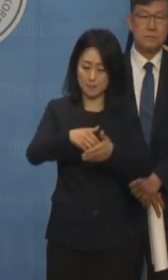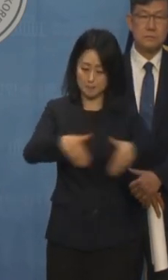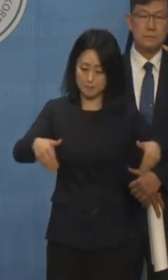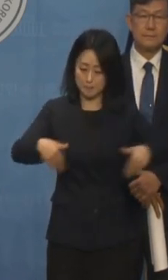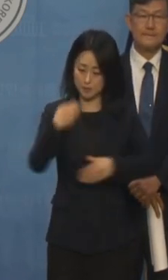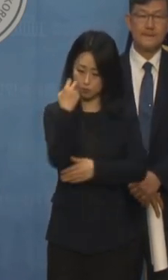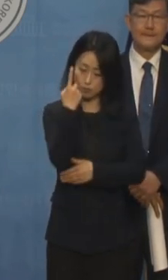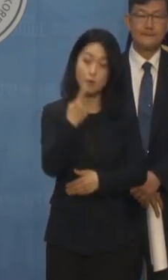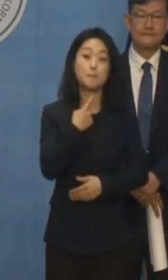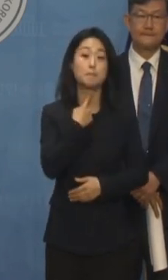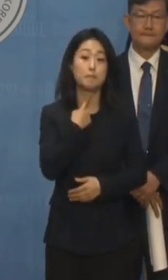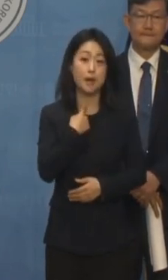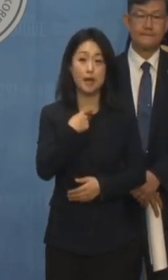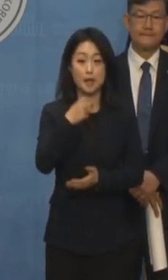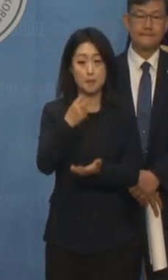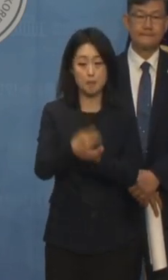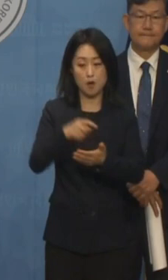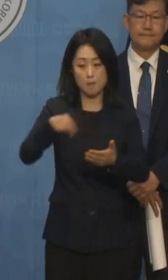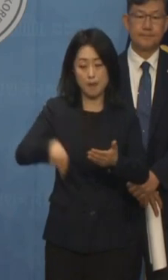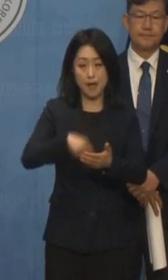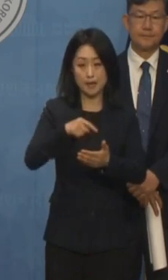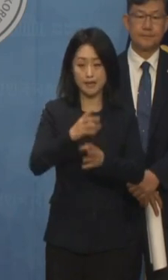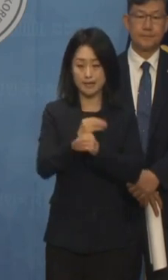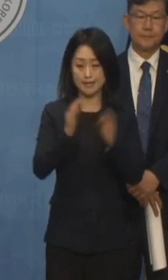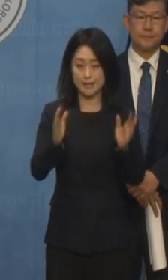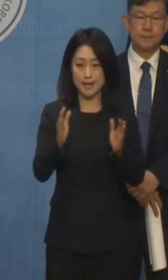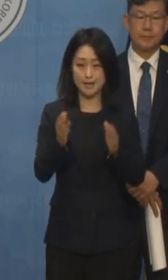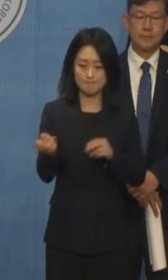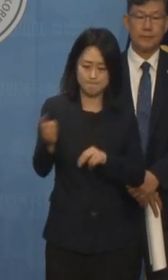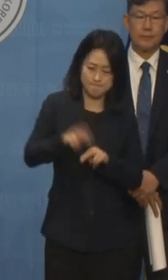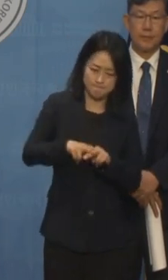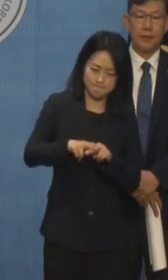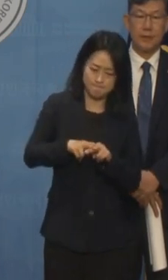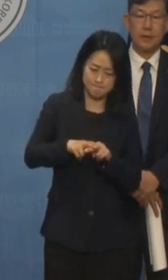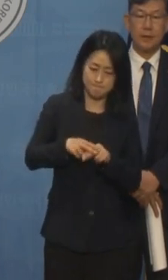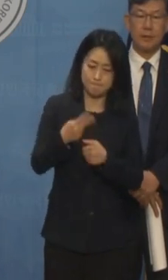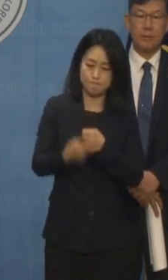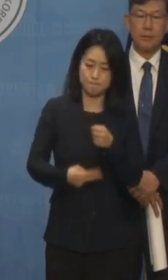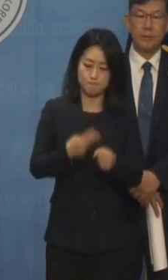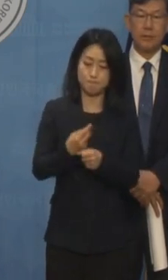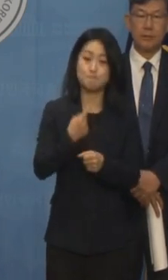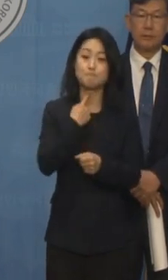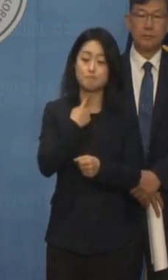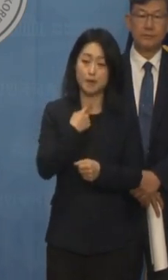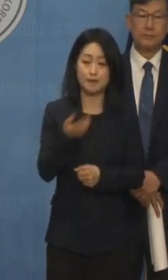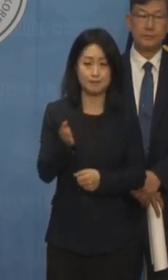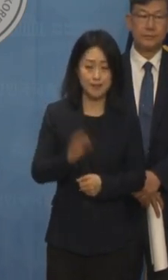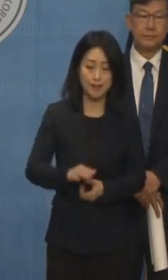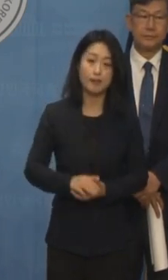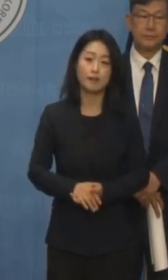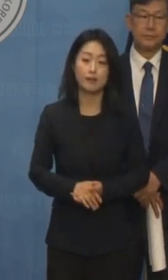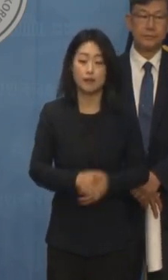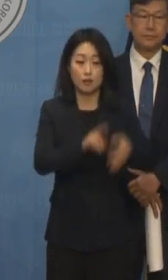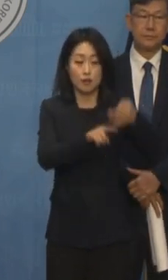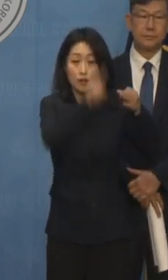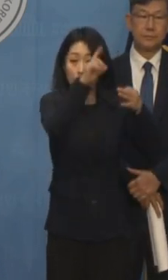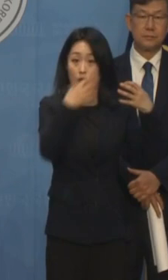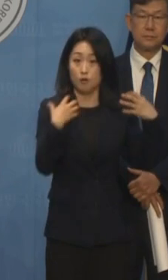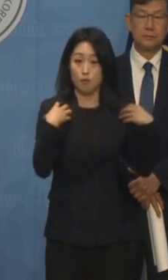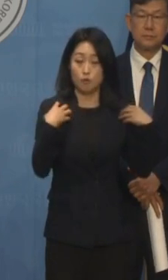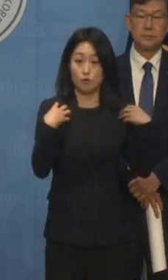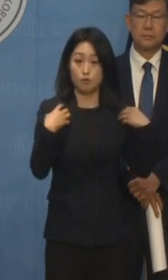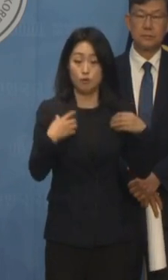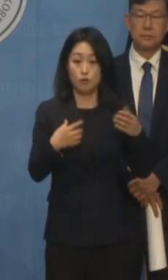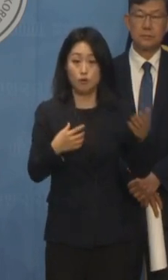독립성을 수호하고 법에 정해진 임기를 지켜왔던 것입니다. 그런데 윤석열 정권 들어서